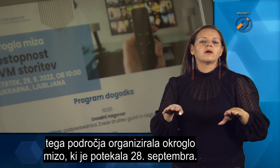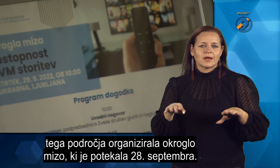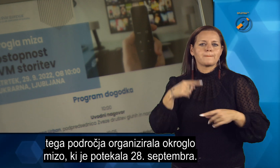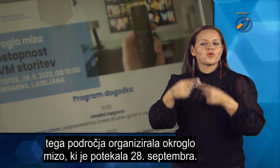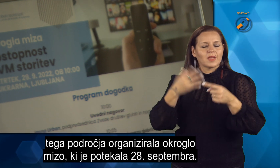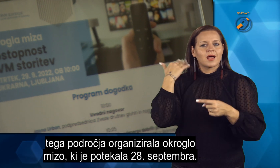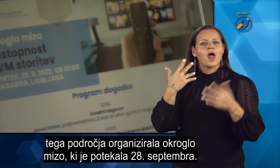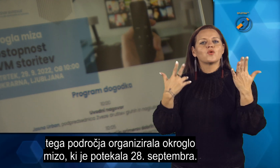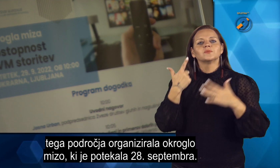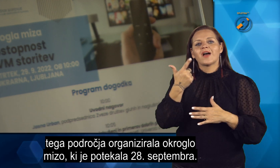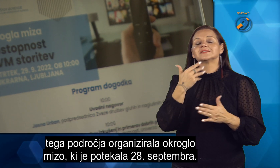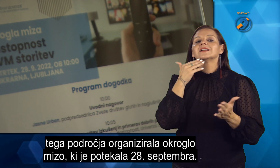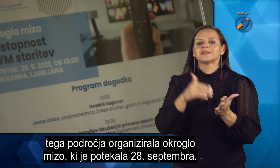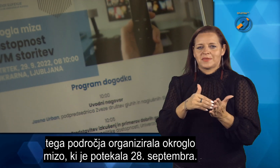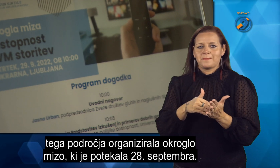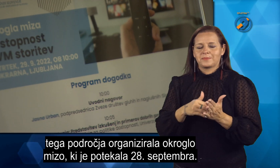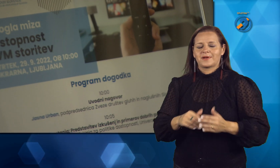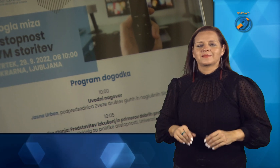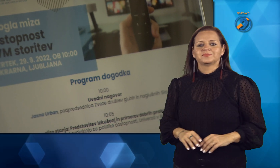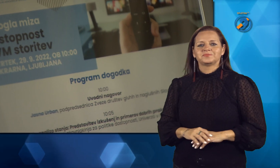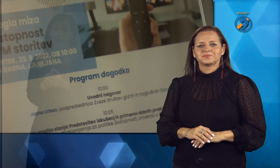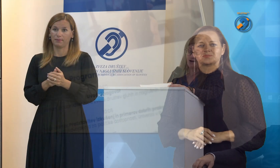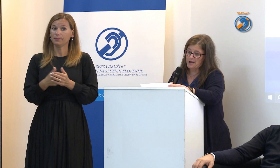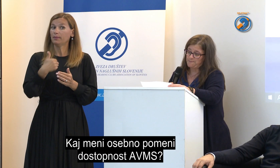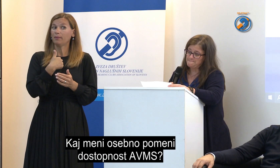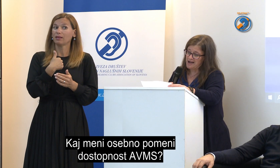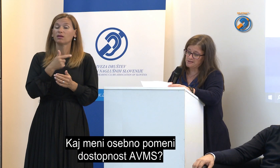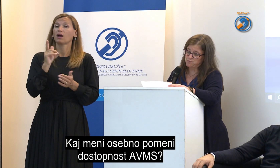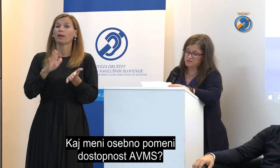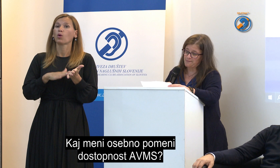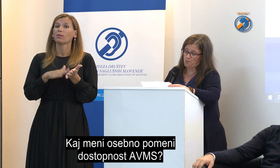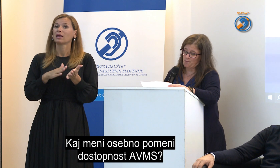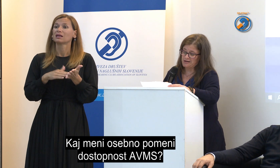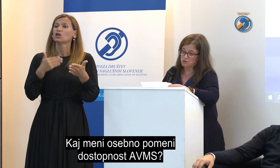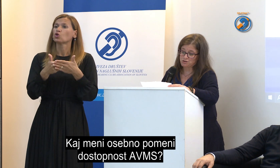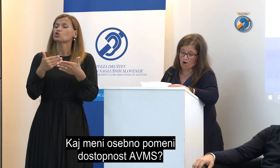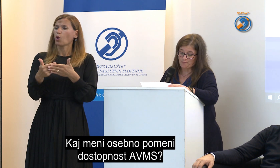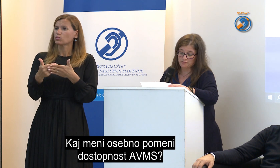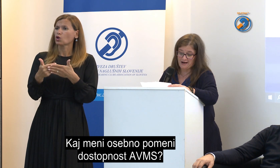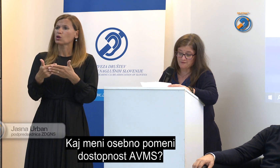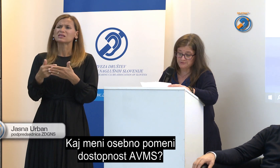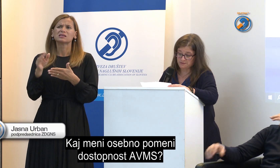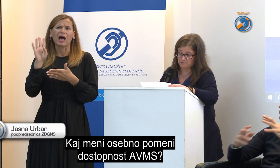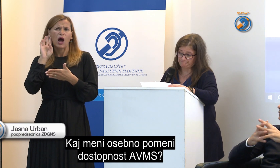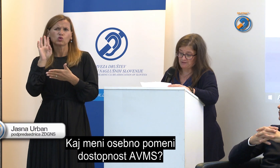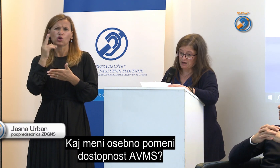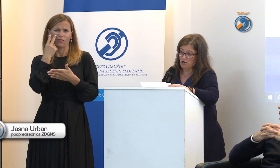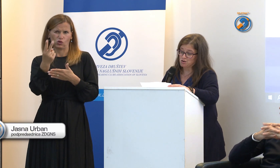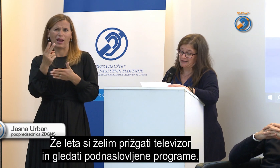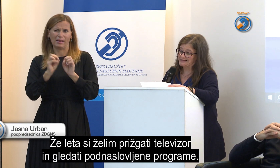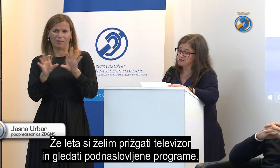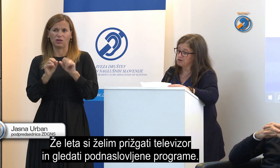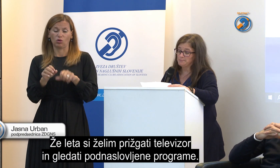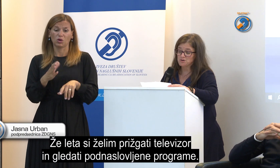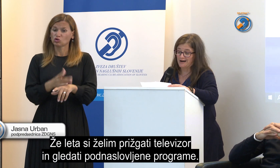potekala 28. septembra. Kaj meni posebno pomeni dostopnost AVMS?